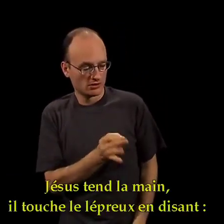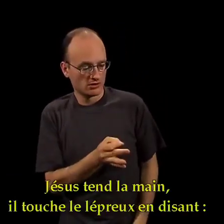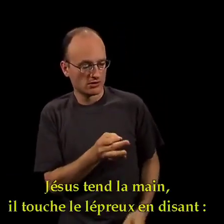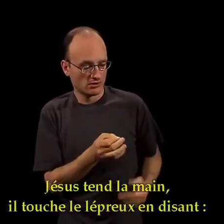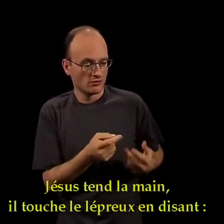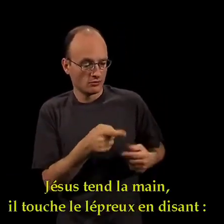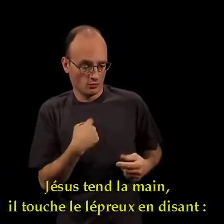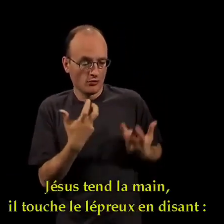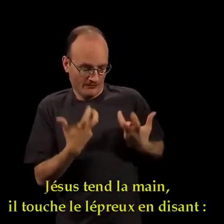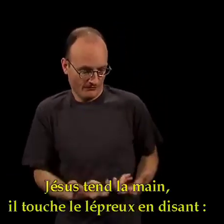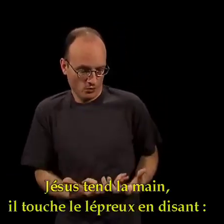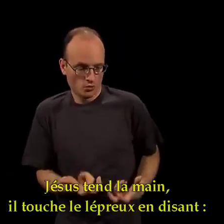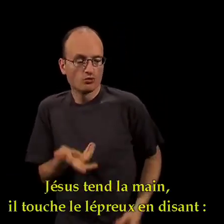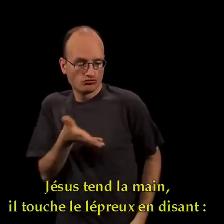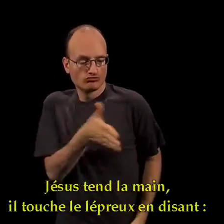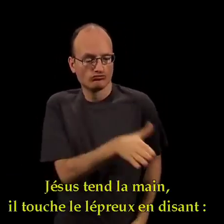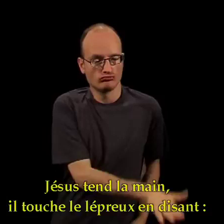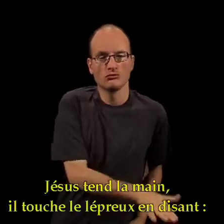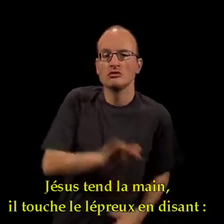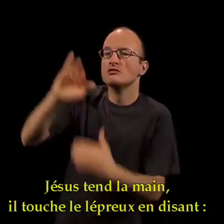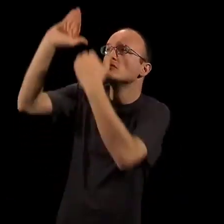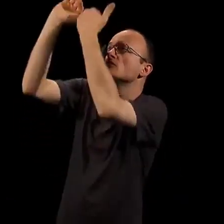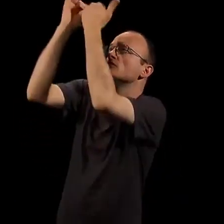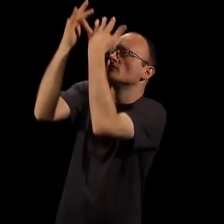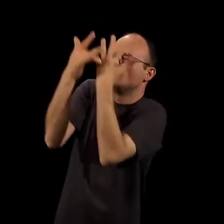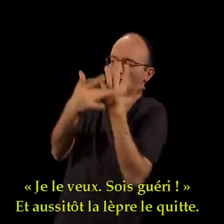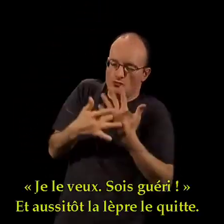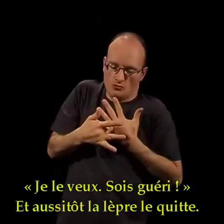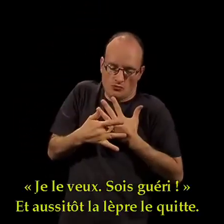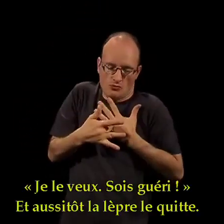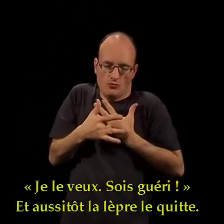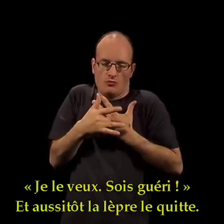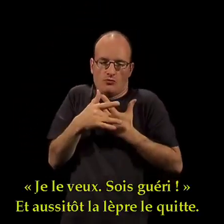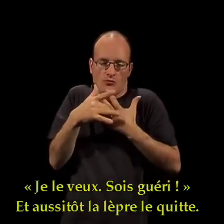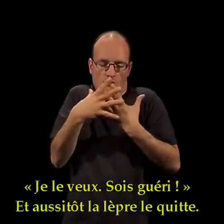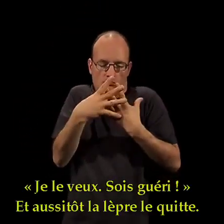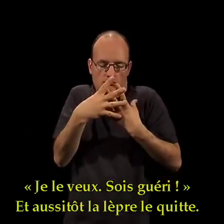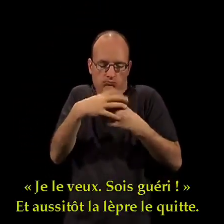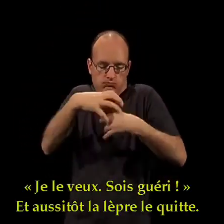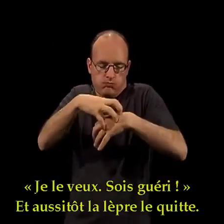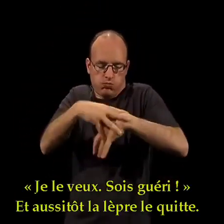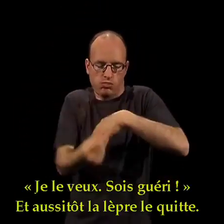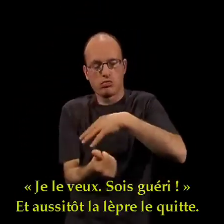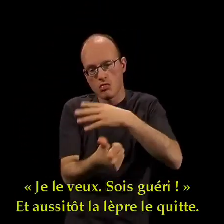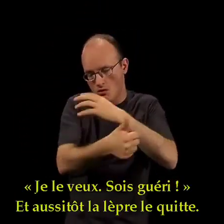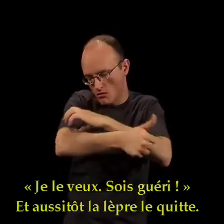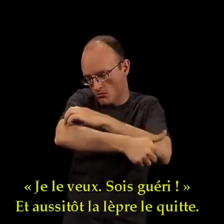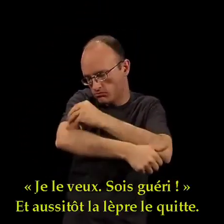Jésus tend la main, il touche le lépreux en disant: Je le veux, sois guéri. Et aussitôt la lèpre